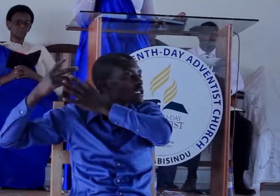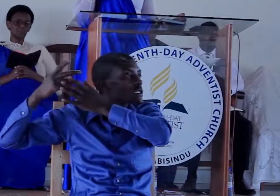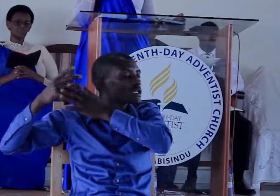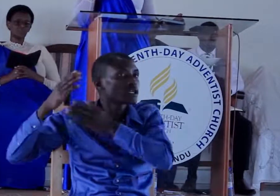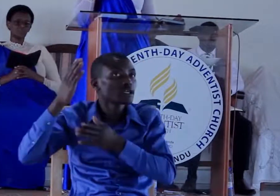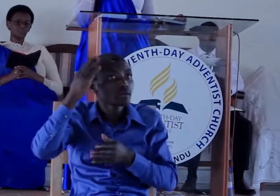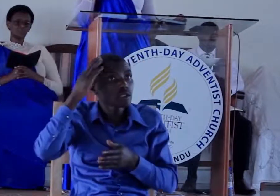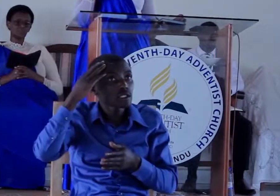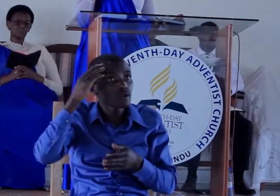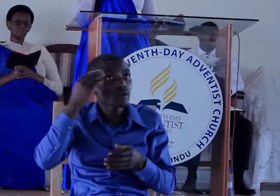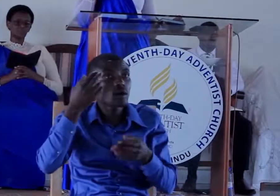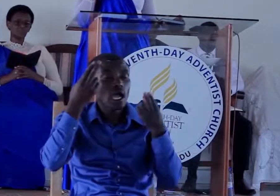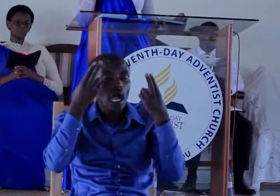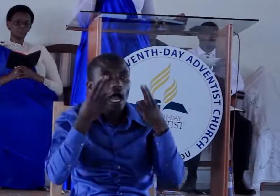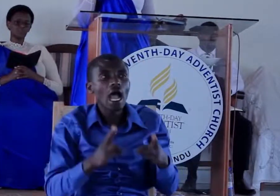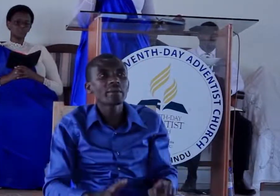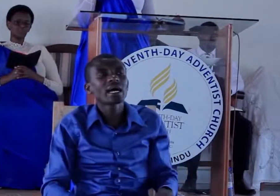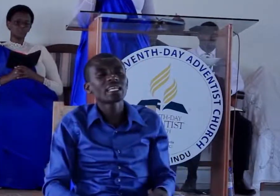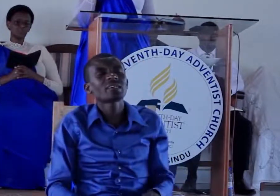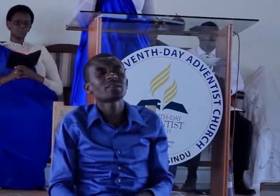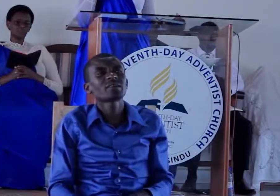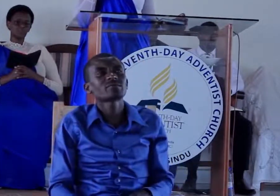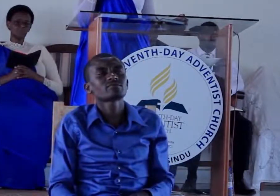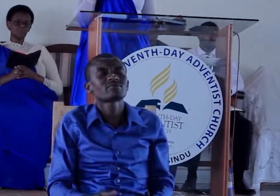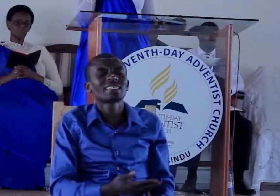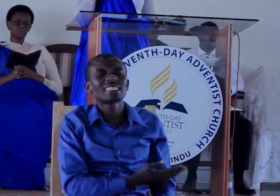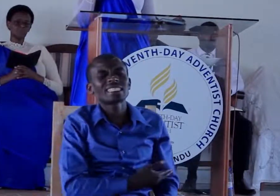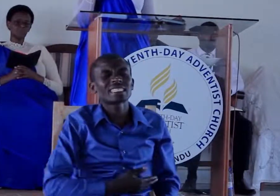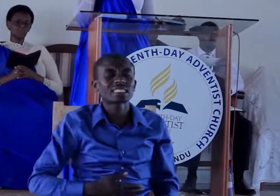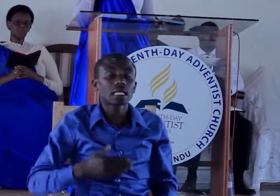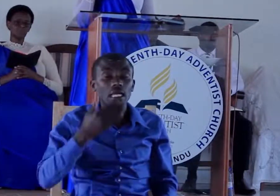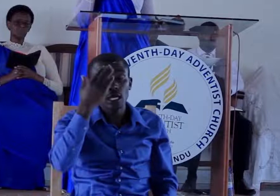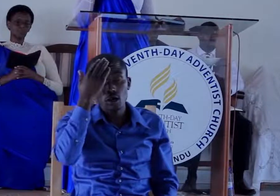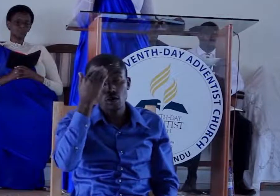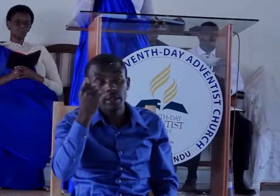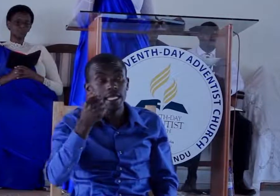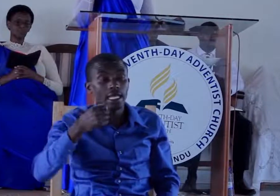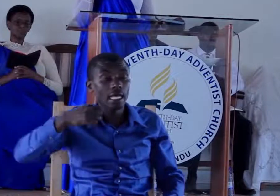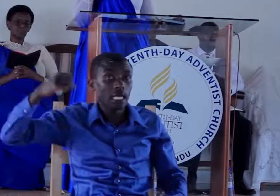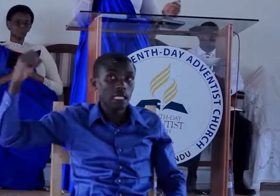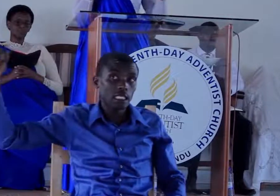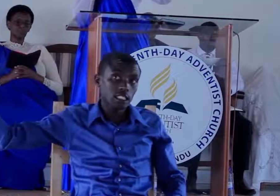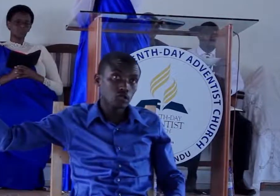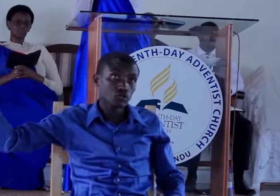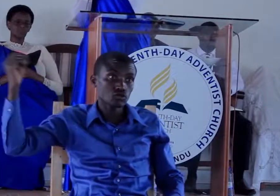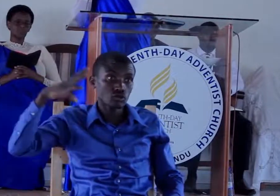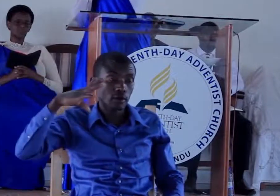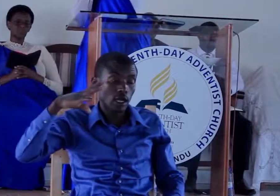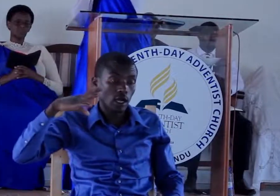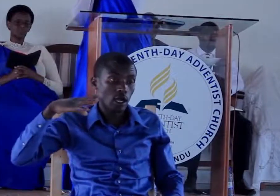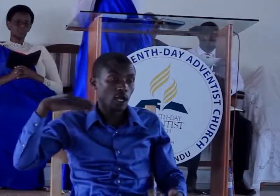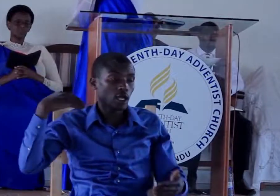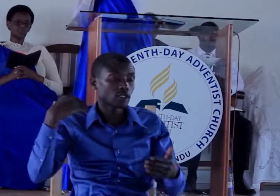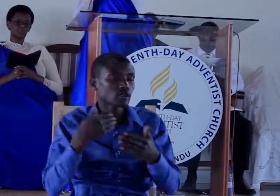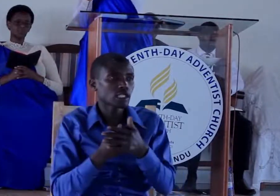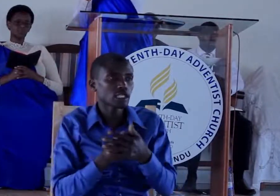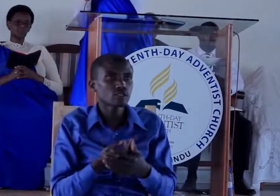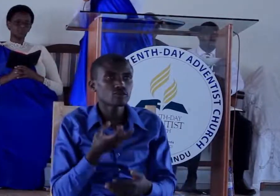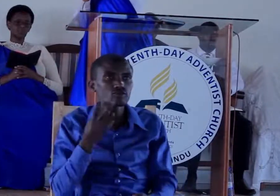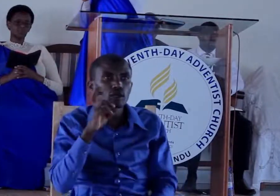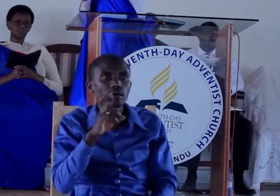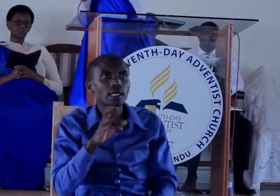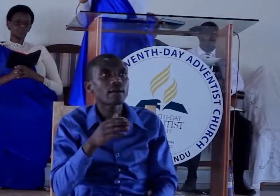ni siko yigeze haba inzara yatewe n'izuba ababyibuka twagerageyo tugasanga murabyibuka